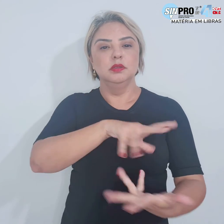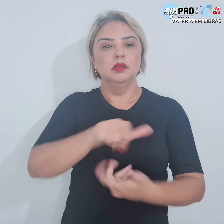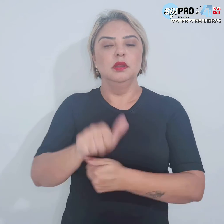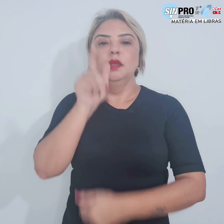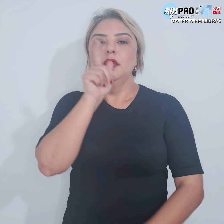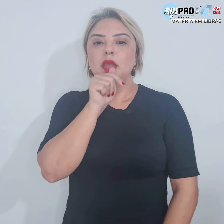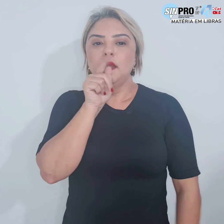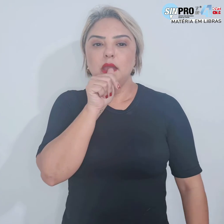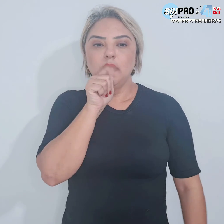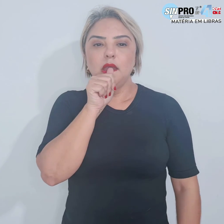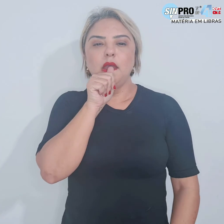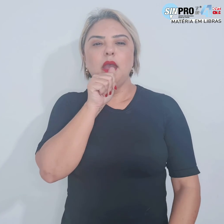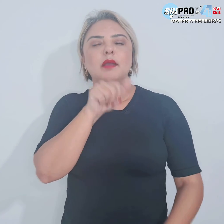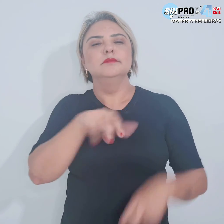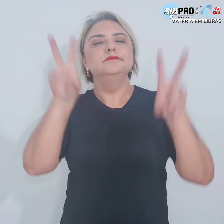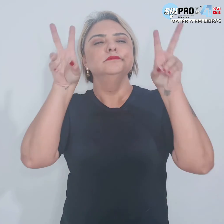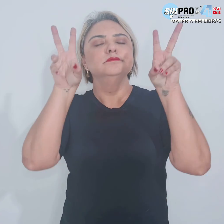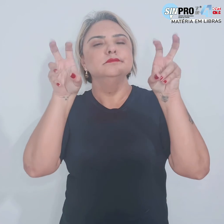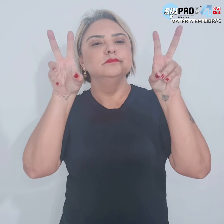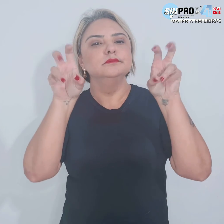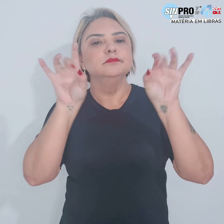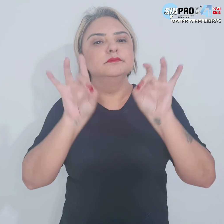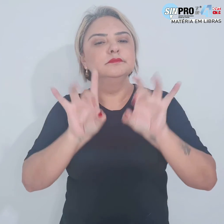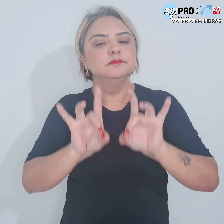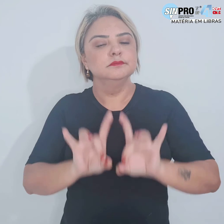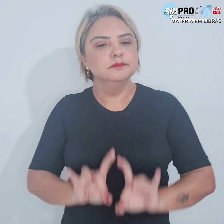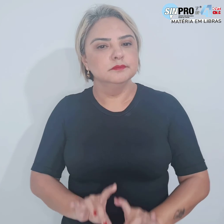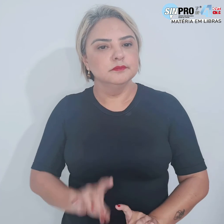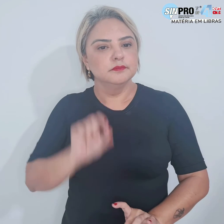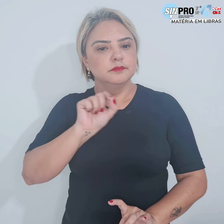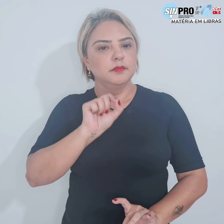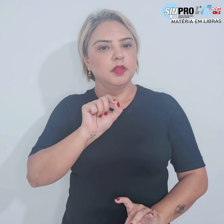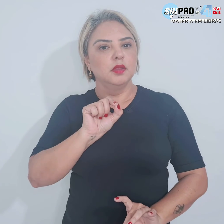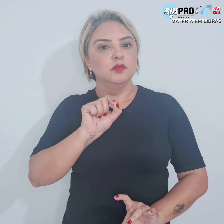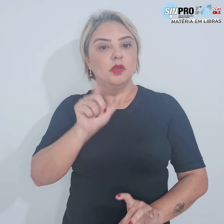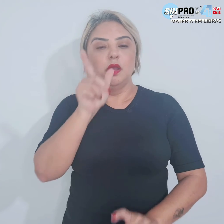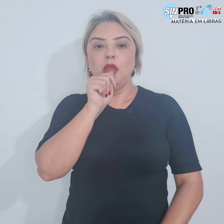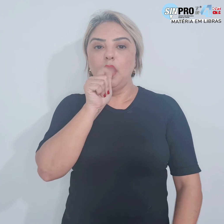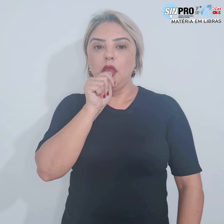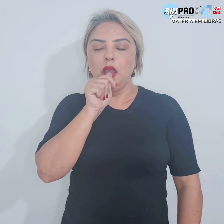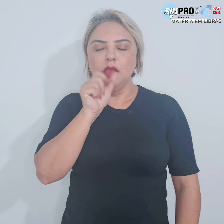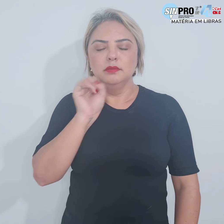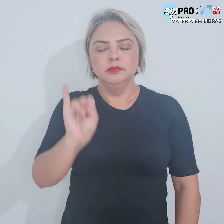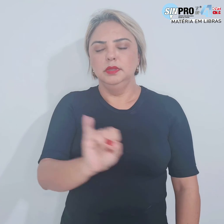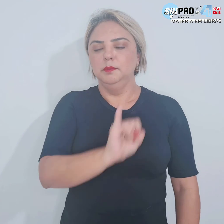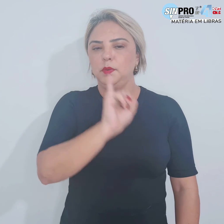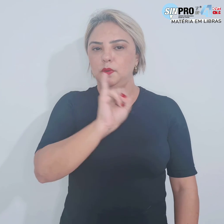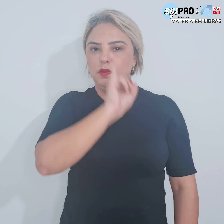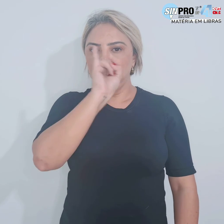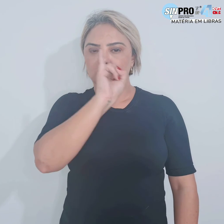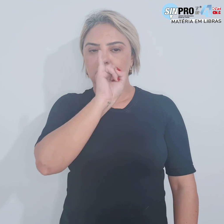o Dia Mundial da Água aborda um tema específico sobre este mineral de